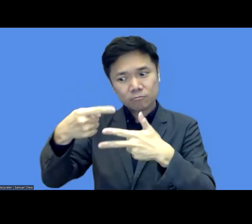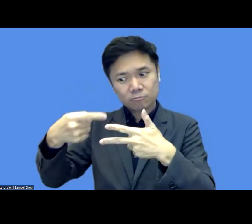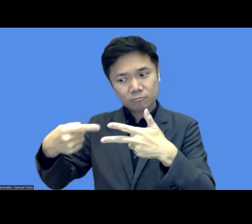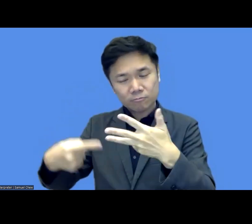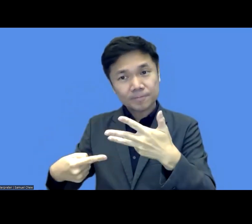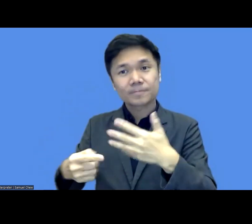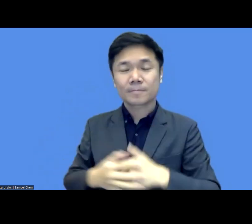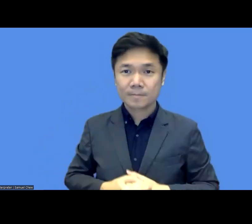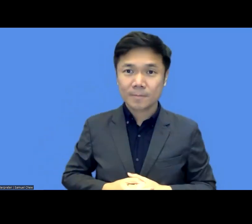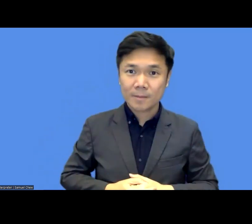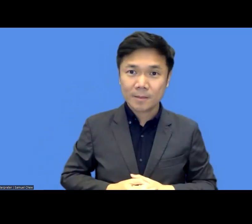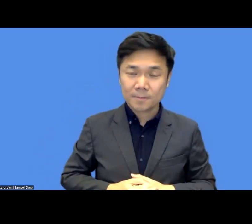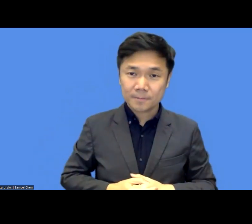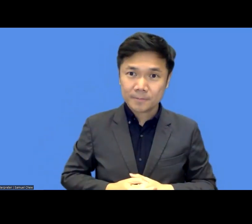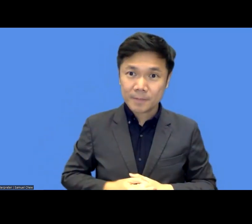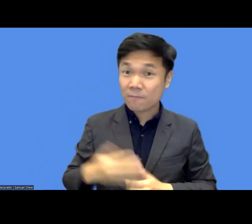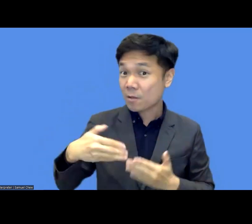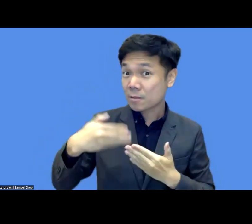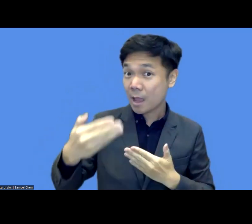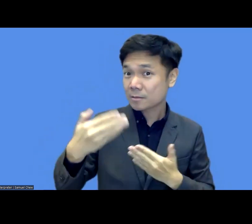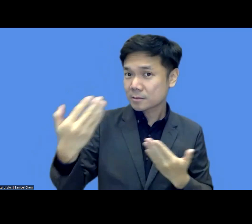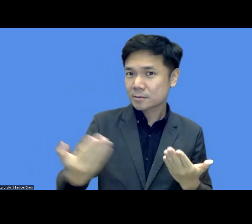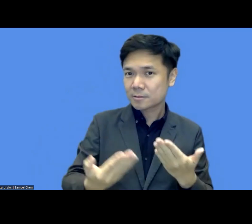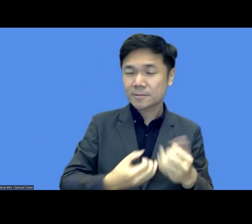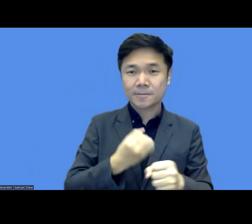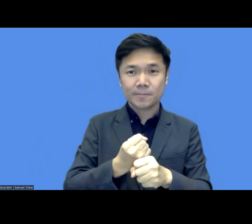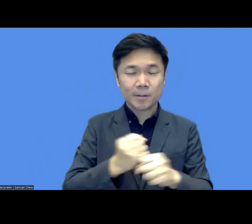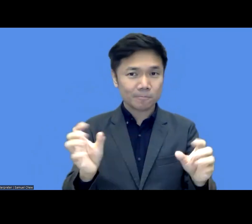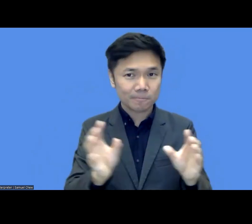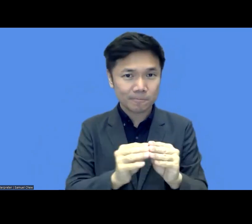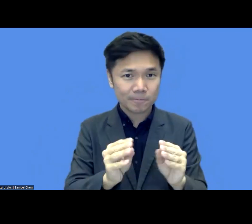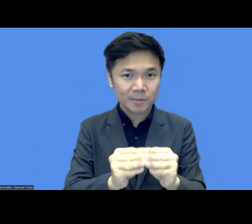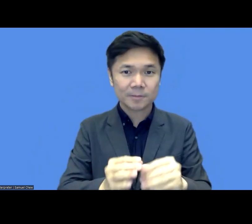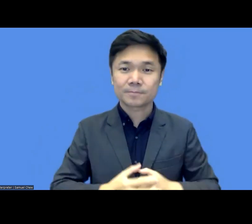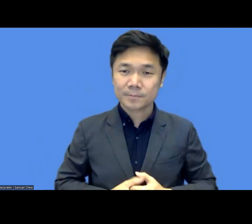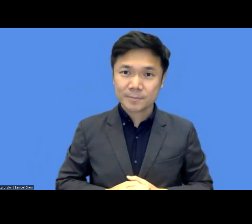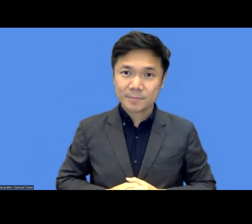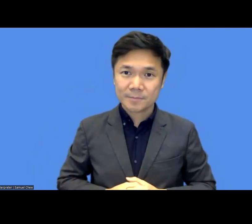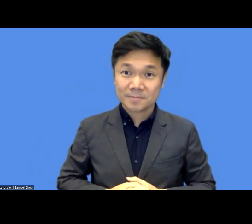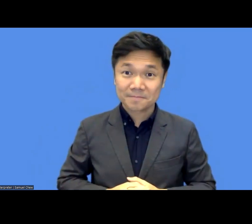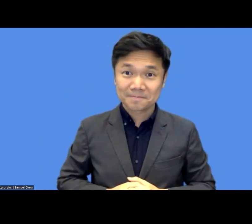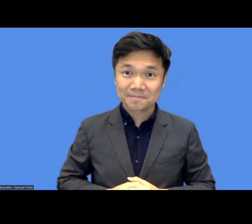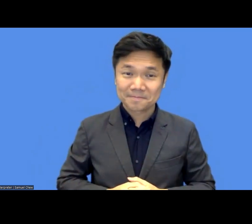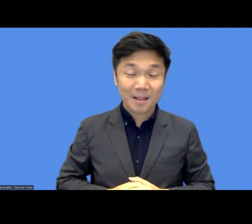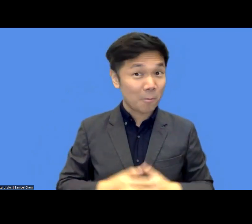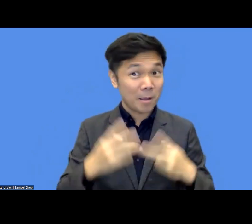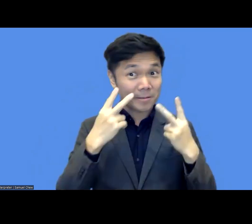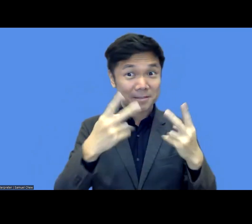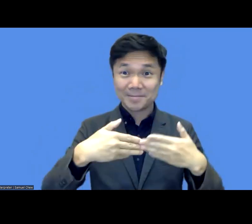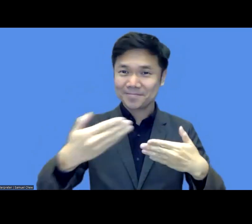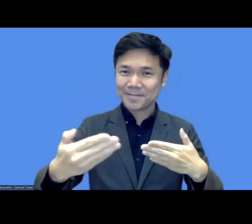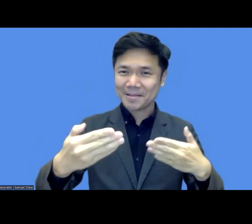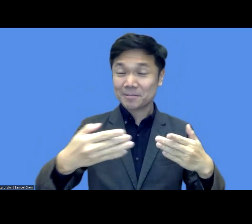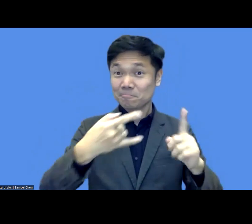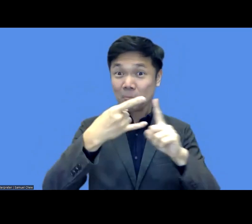Y el día 5 de diciembre vamos a hablar sobre el foro del año siguiente. Muchísimas